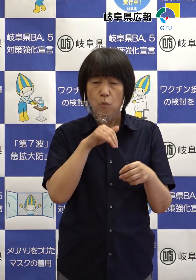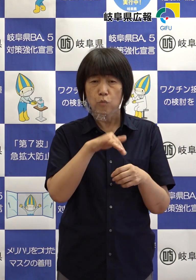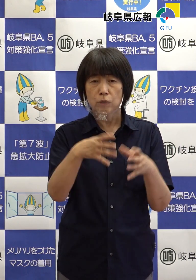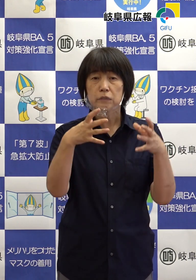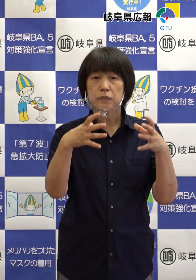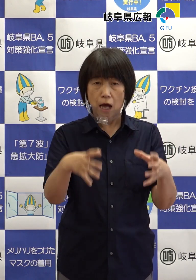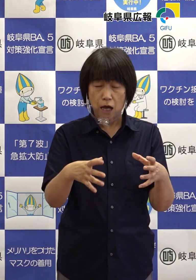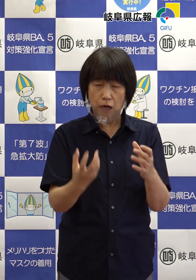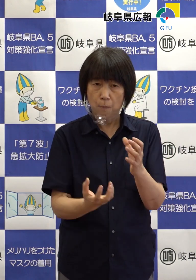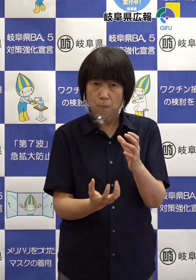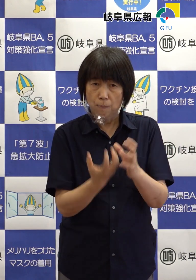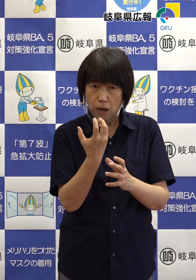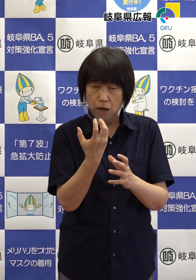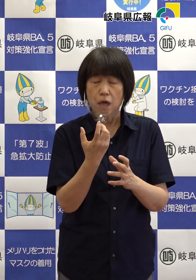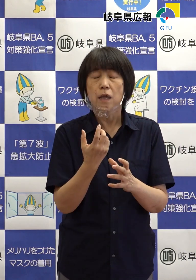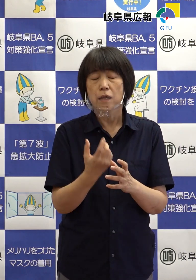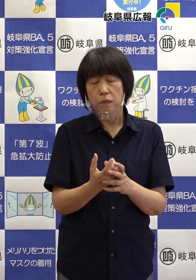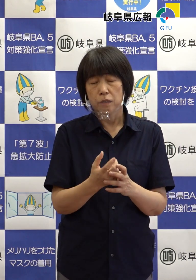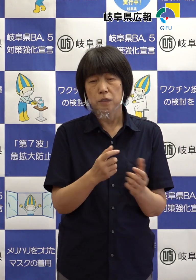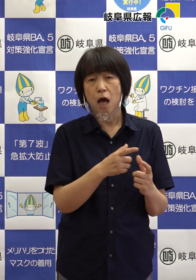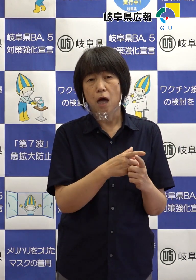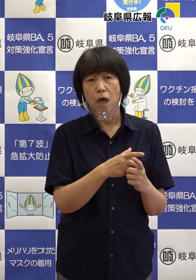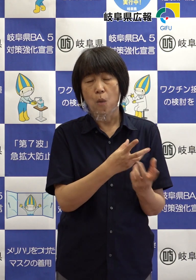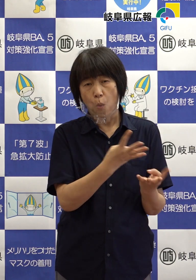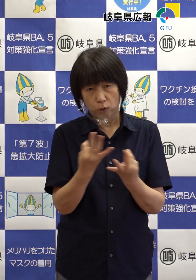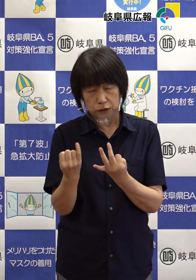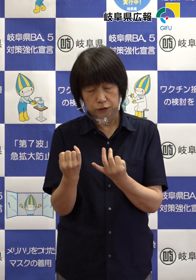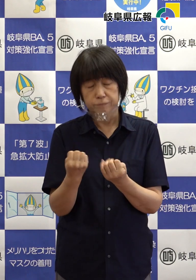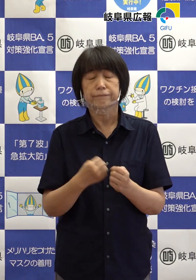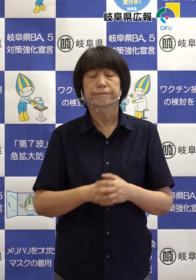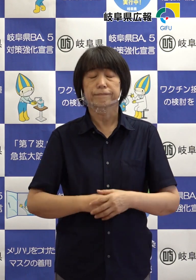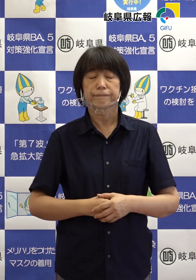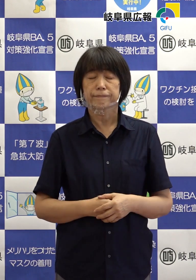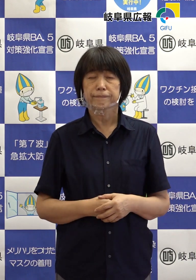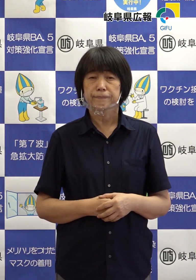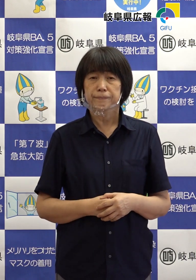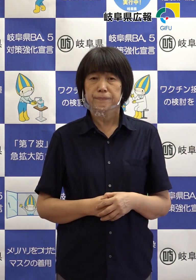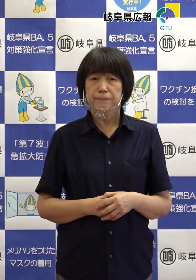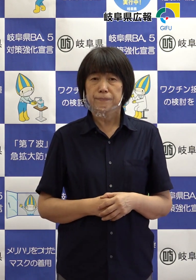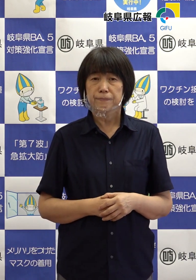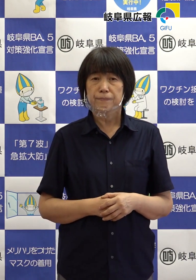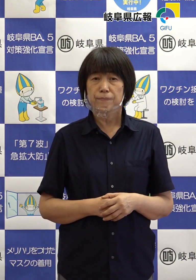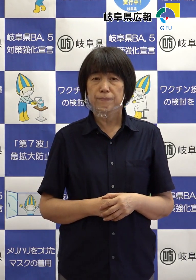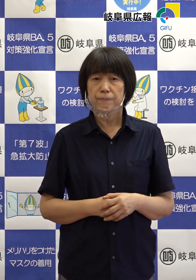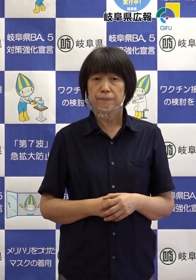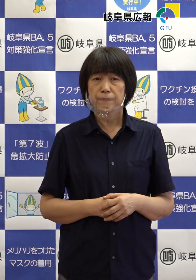がまあ謙虚でということでございます